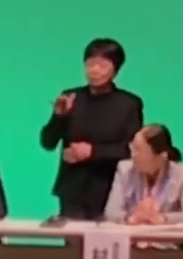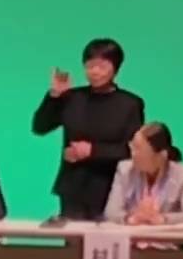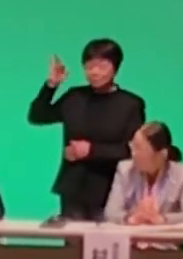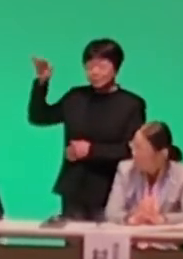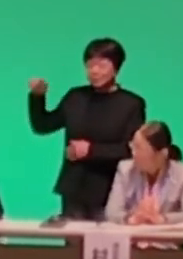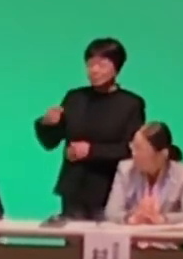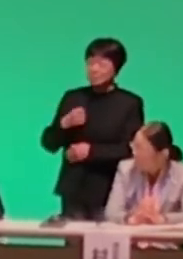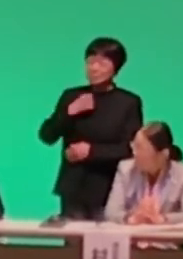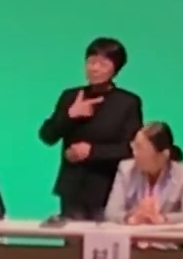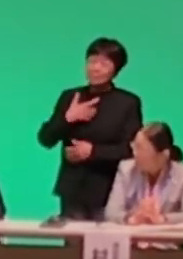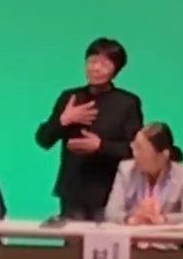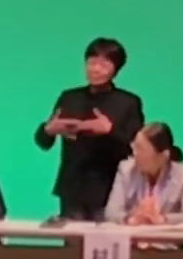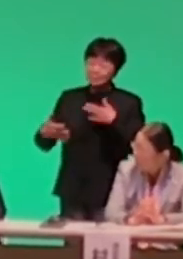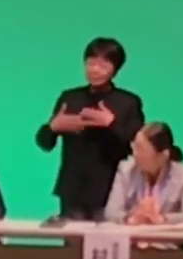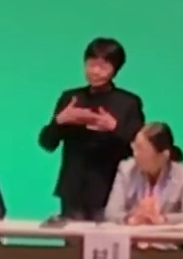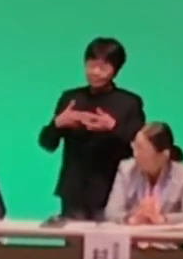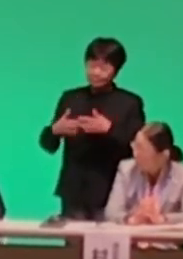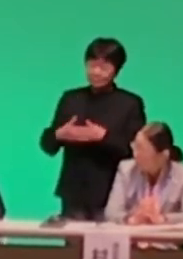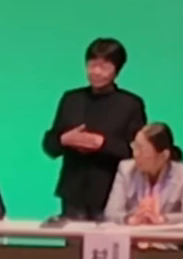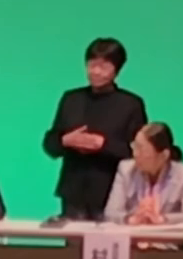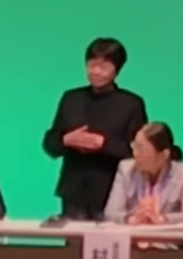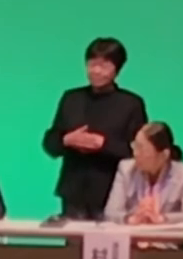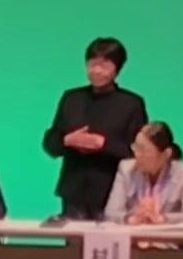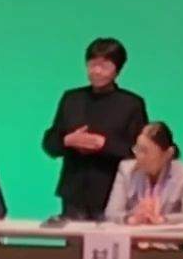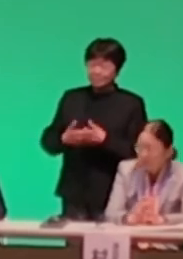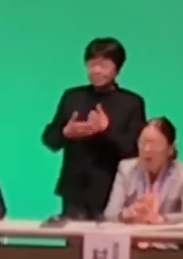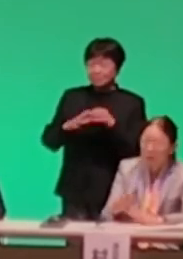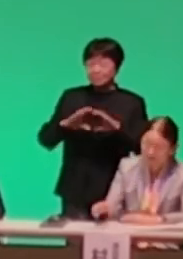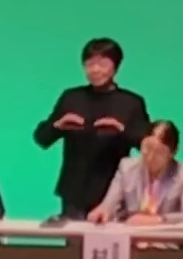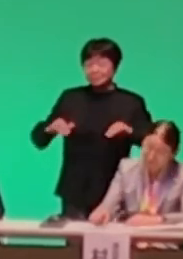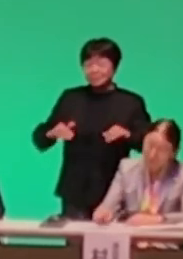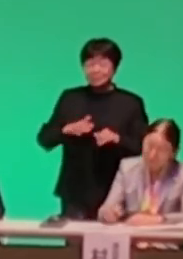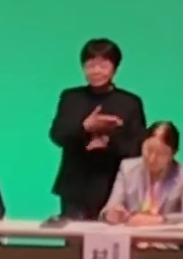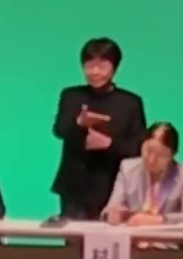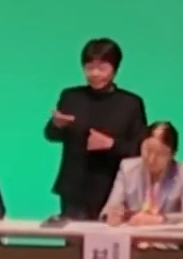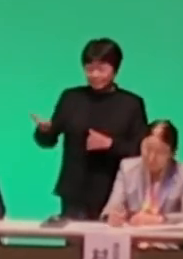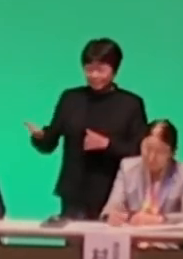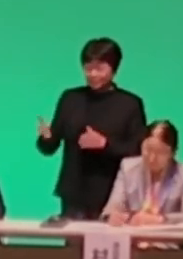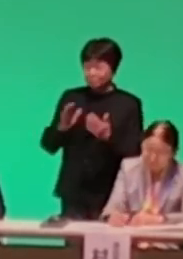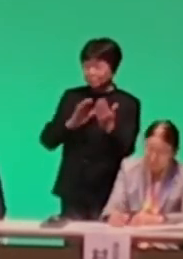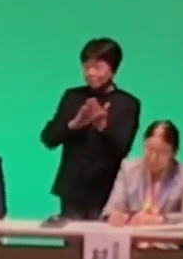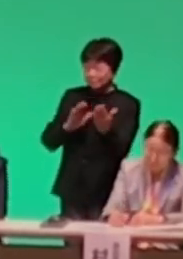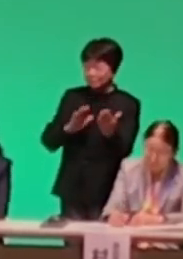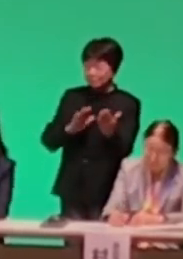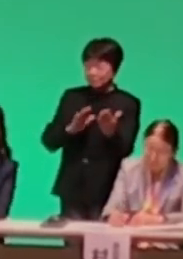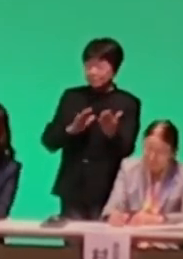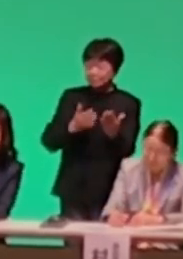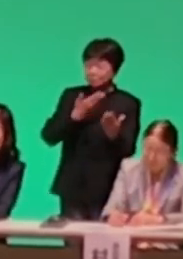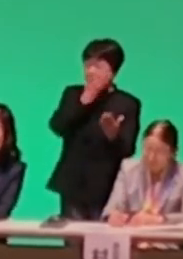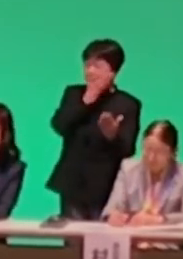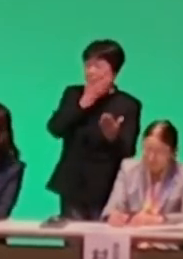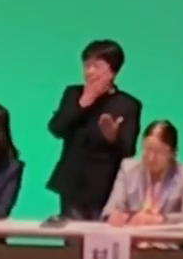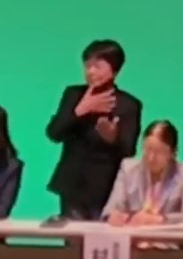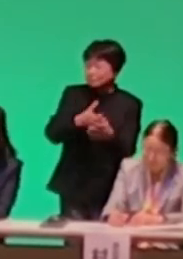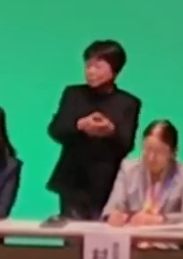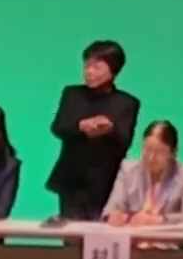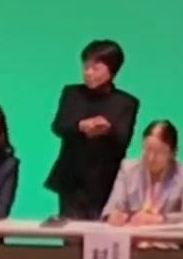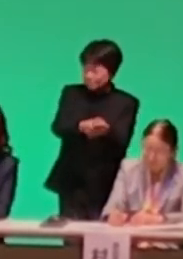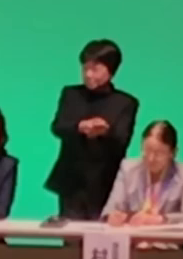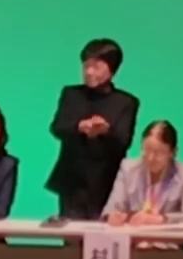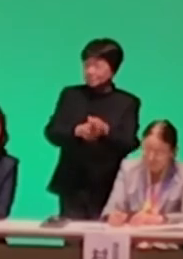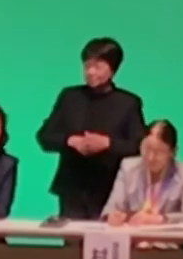っぱ嫌な目に遭うと良くしてくれる人を本当に大切に思える心根